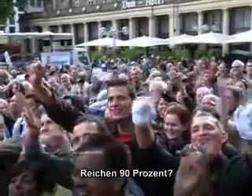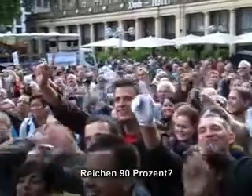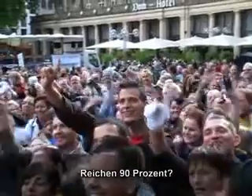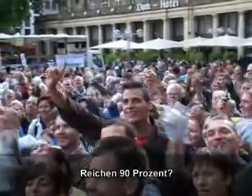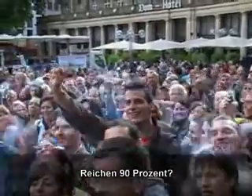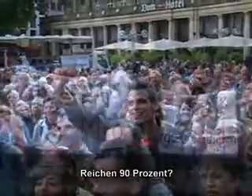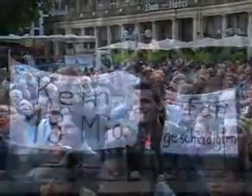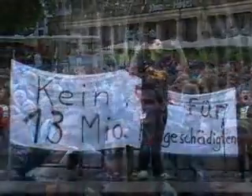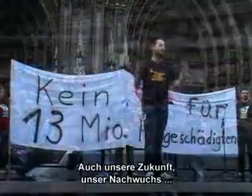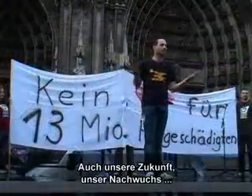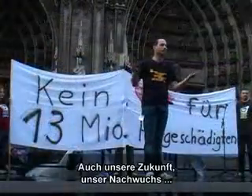90%?